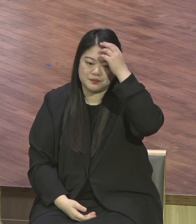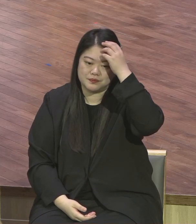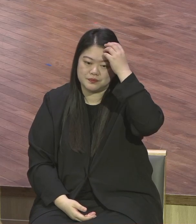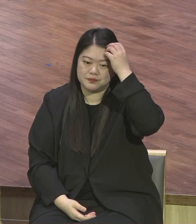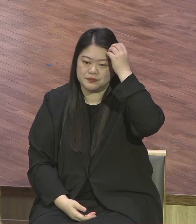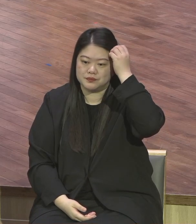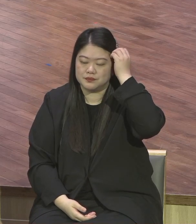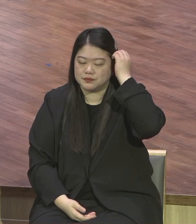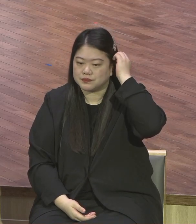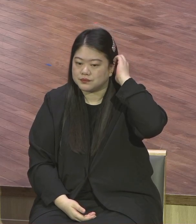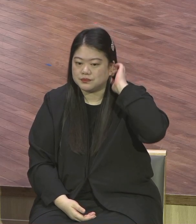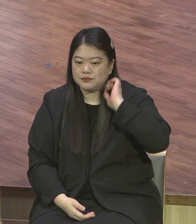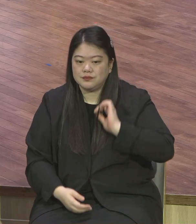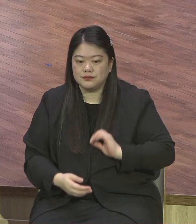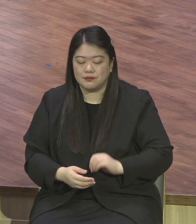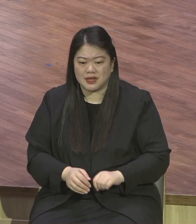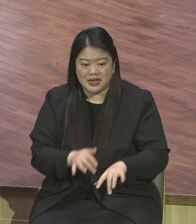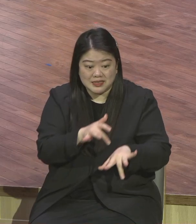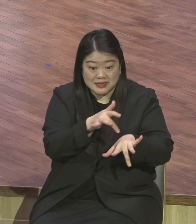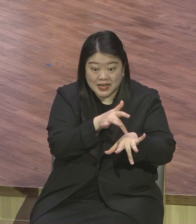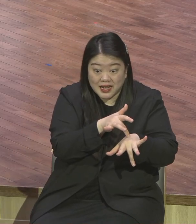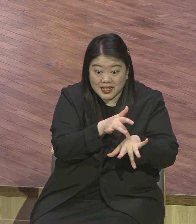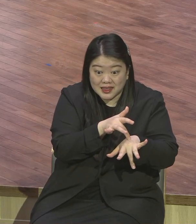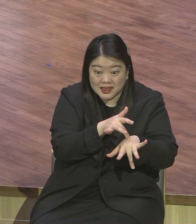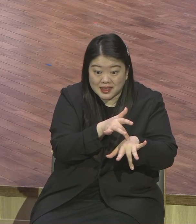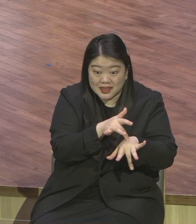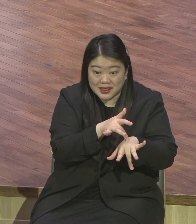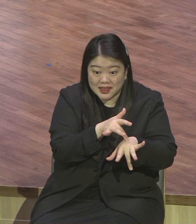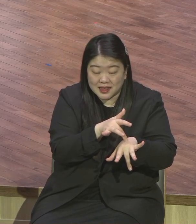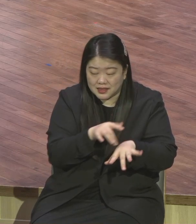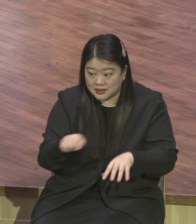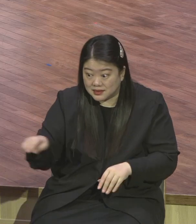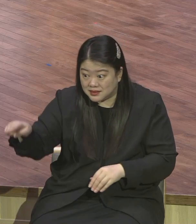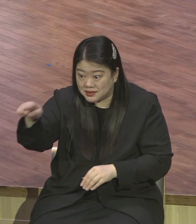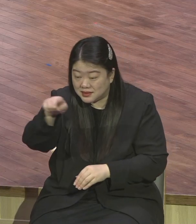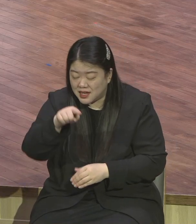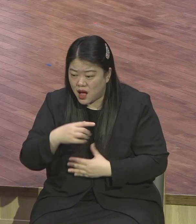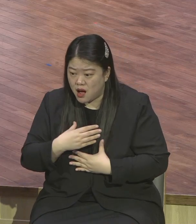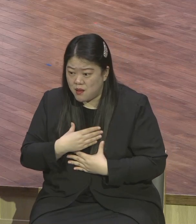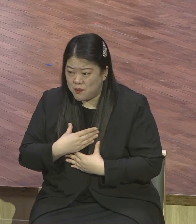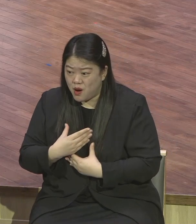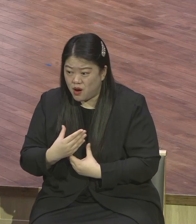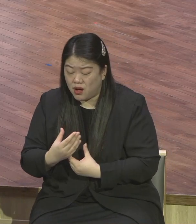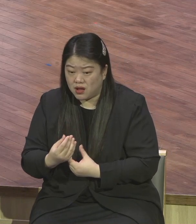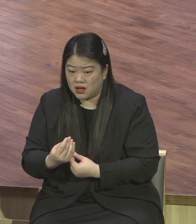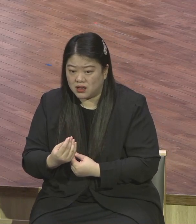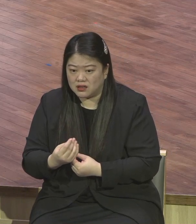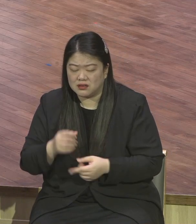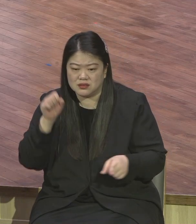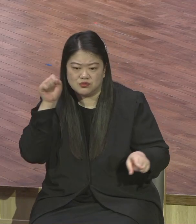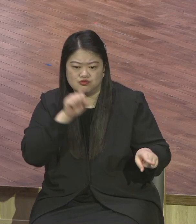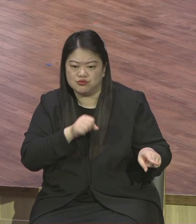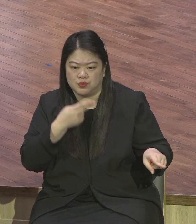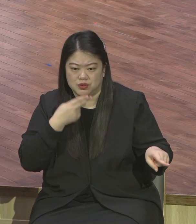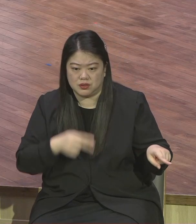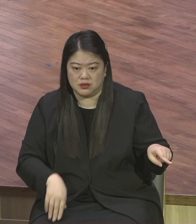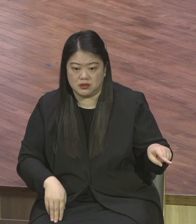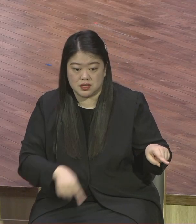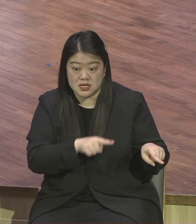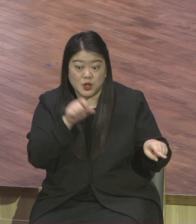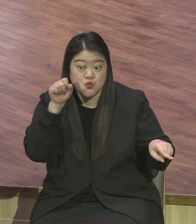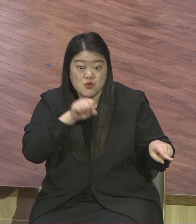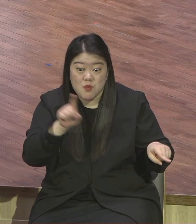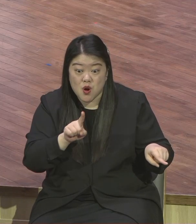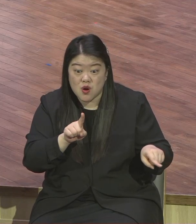그거 뺏기면 안 돼요. 뺏어 갈라 그래. 평안하지 않게 반대 불안하게 만드는 사단이.